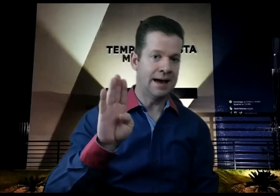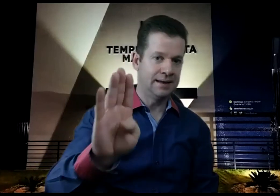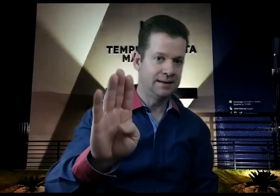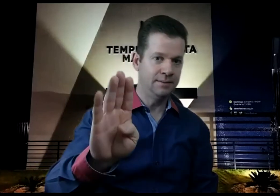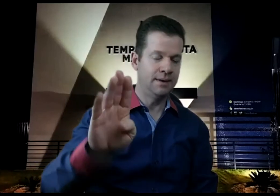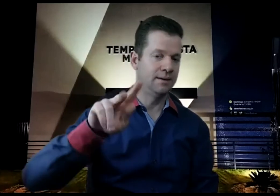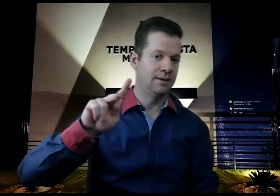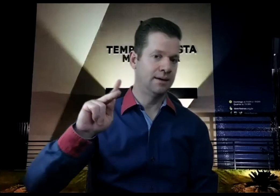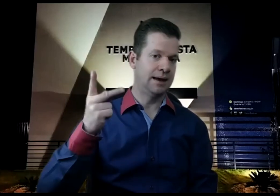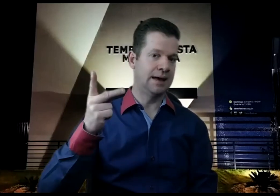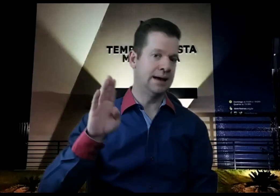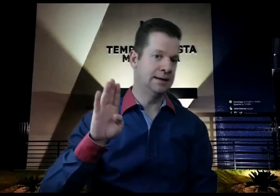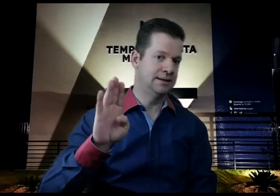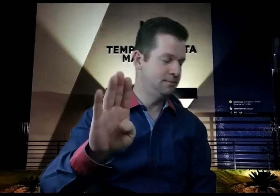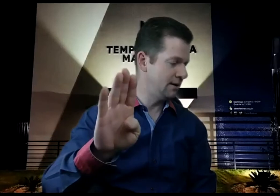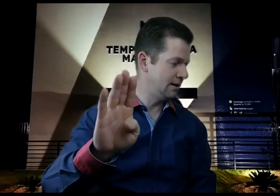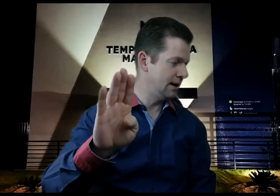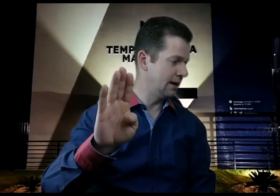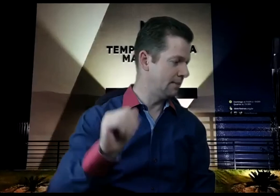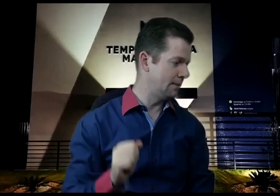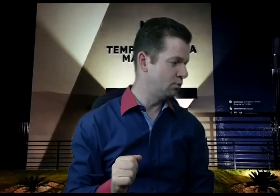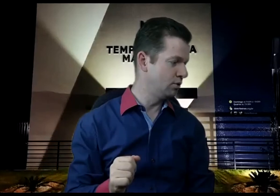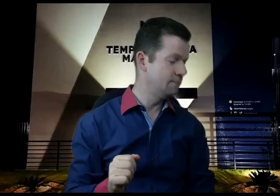A-H e B. H e B. Abacuque.